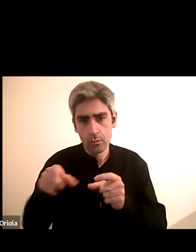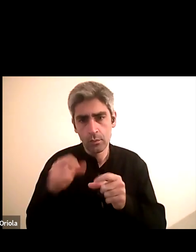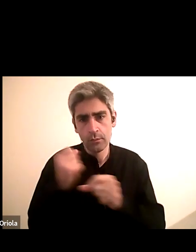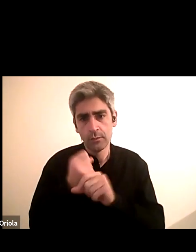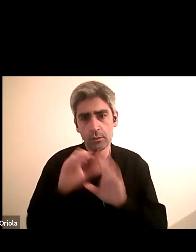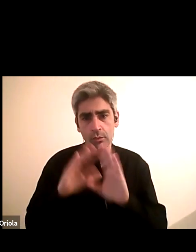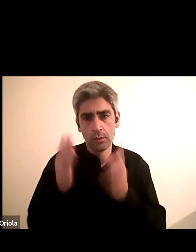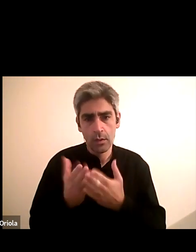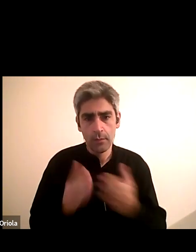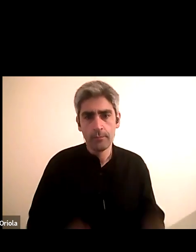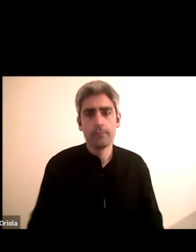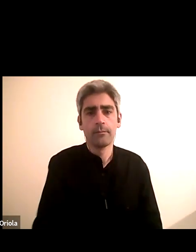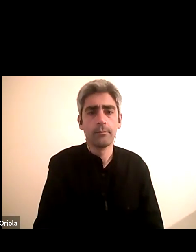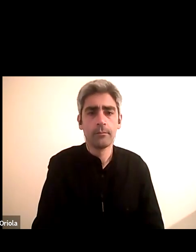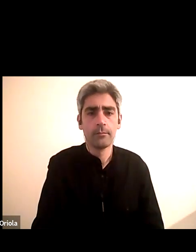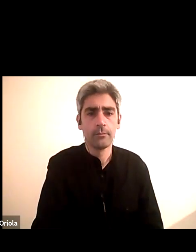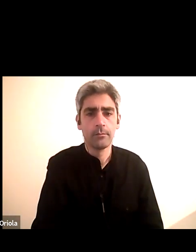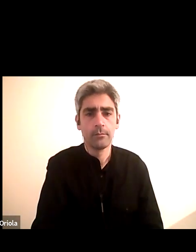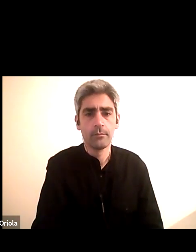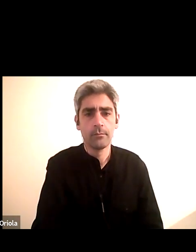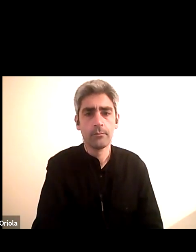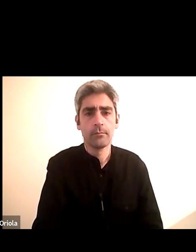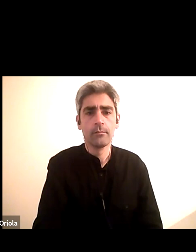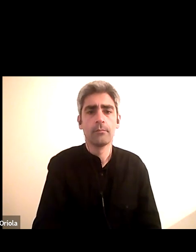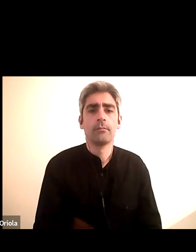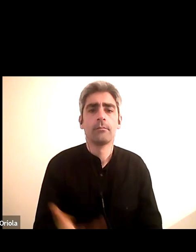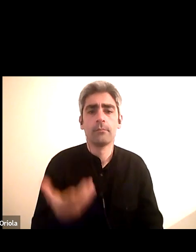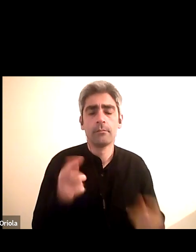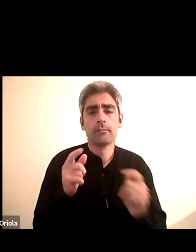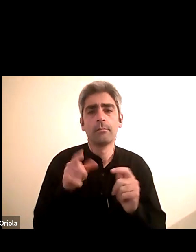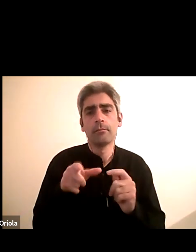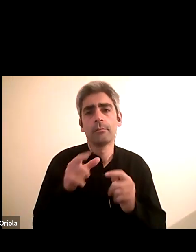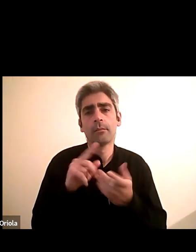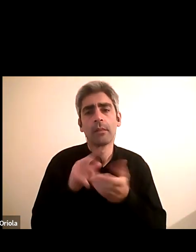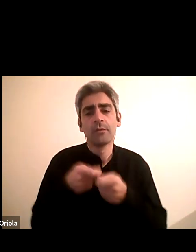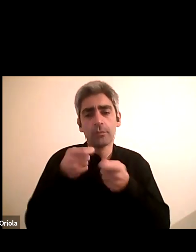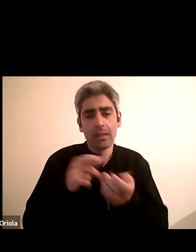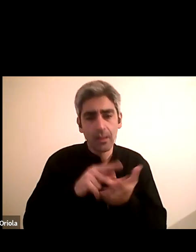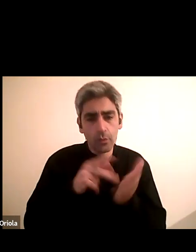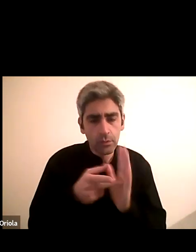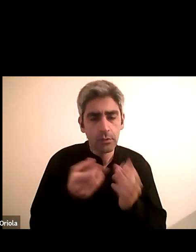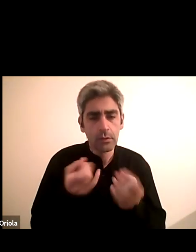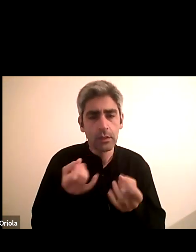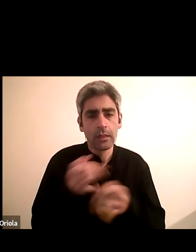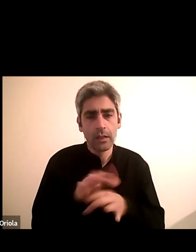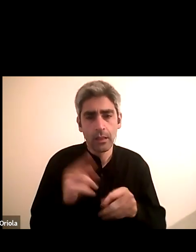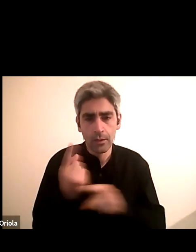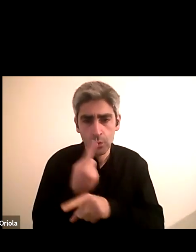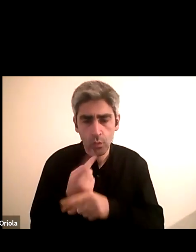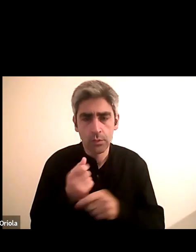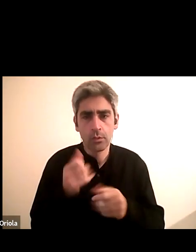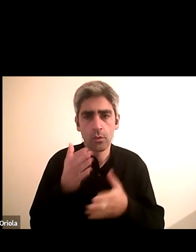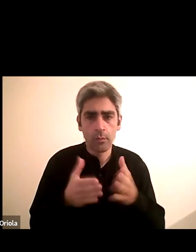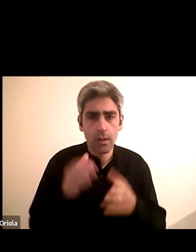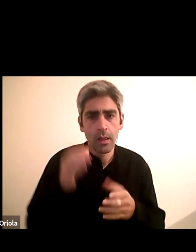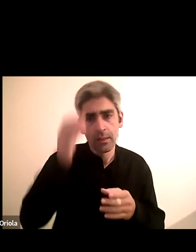e, portanto, o investimento em tecnologias, designadamente, por exemplo, até a internet das coisas e a robótica e a inteligência